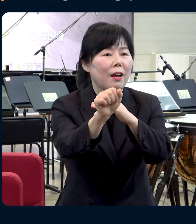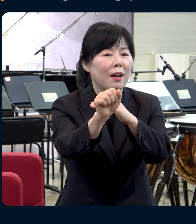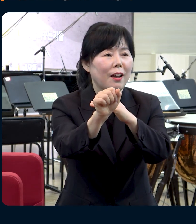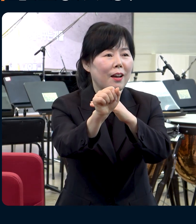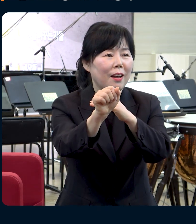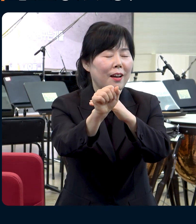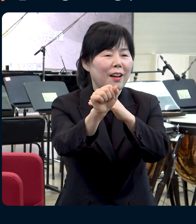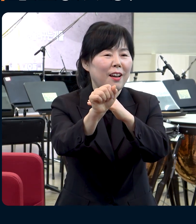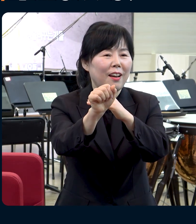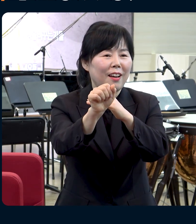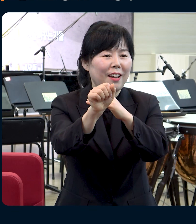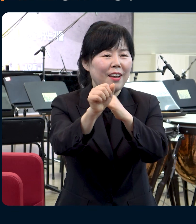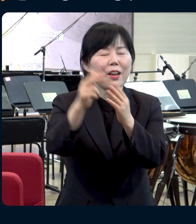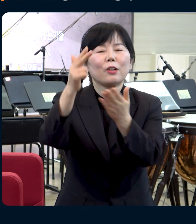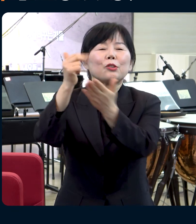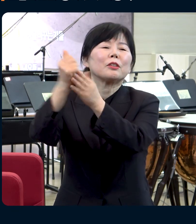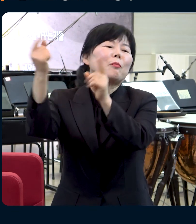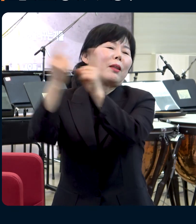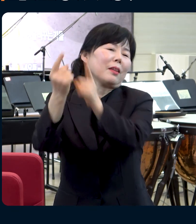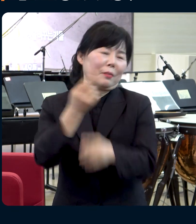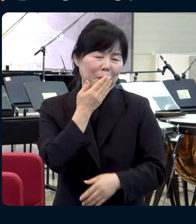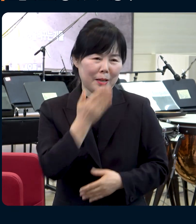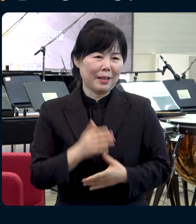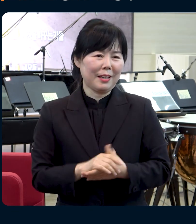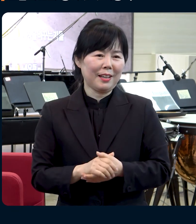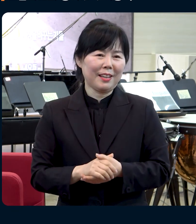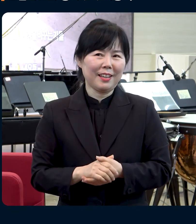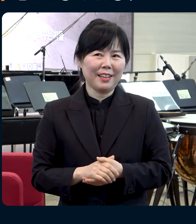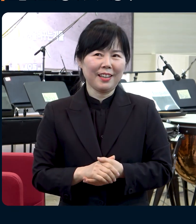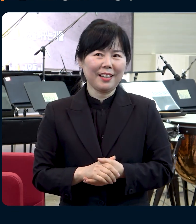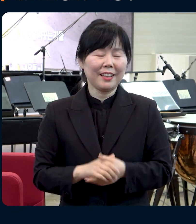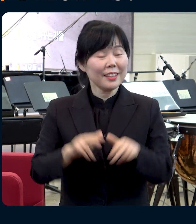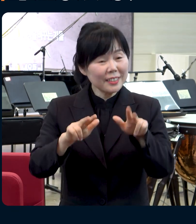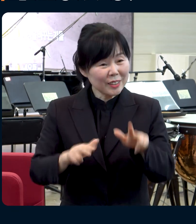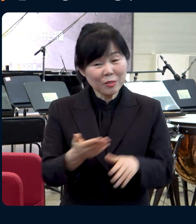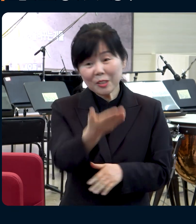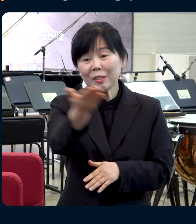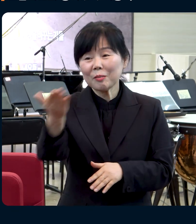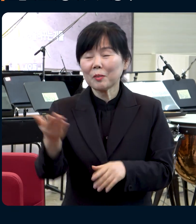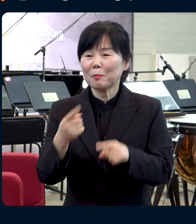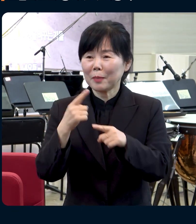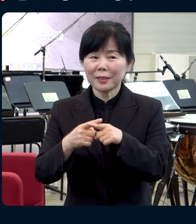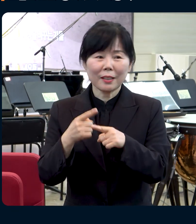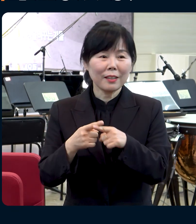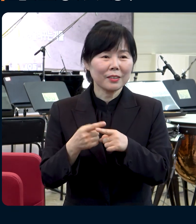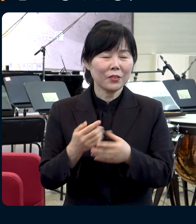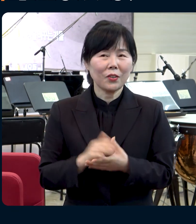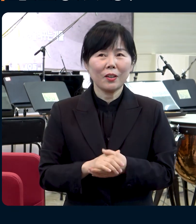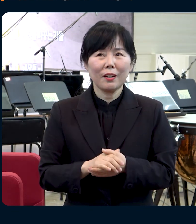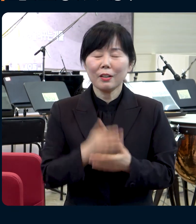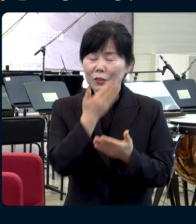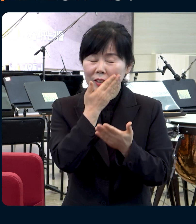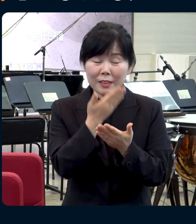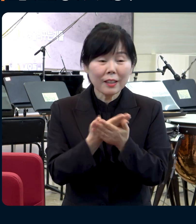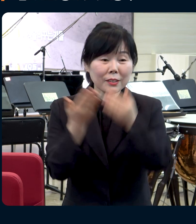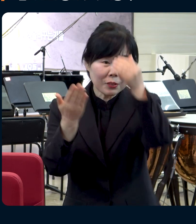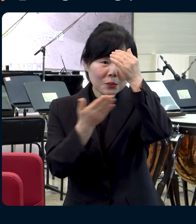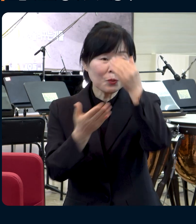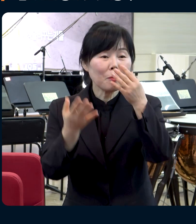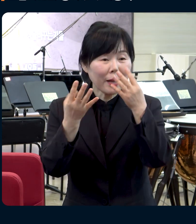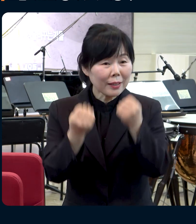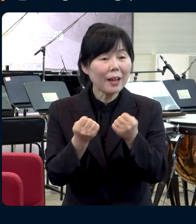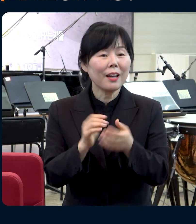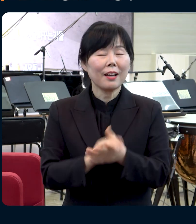누굴 만난다? 주님을 만나는 것입니다. 여러분, 이 자리에 나온 이 성도님들 정말 위대한 분들, 귀한 분들 많습니다.